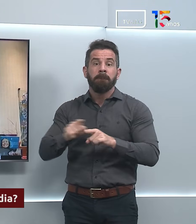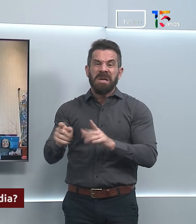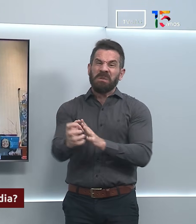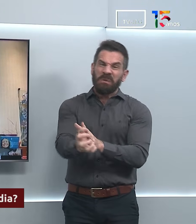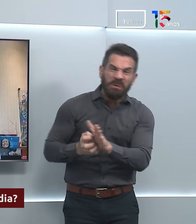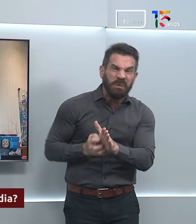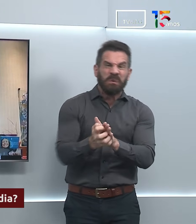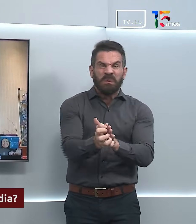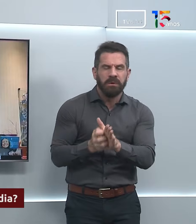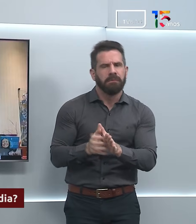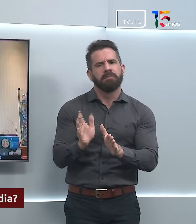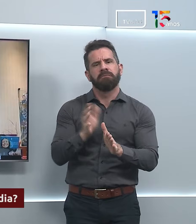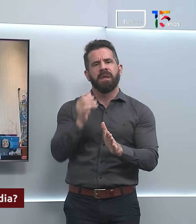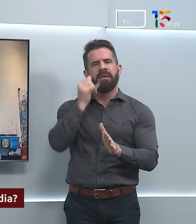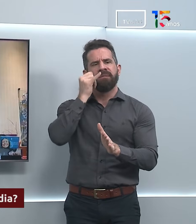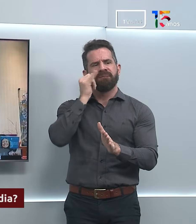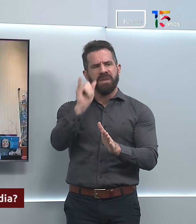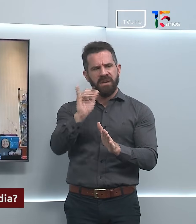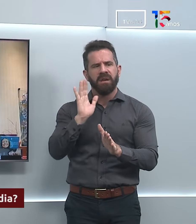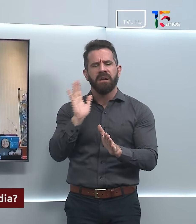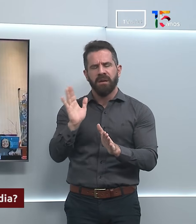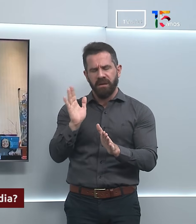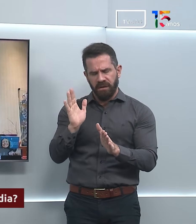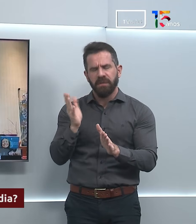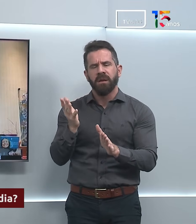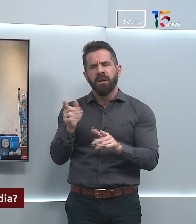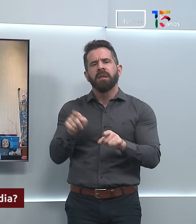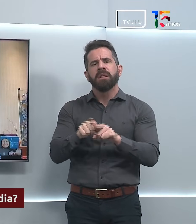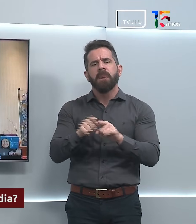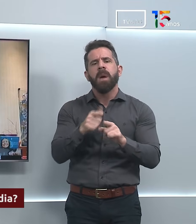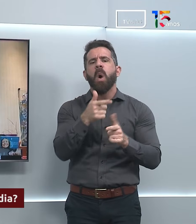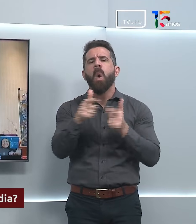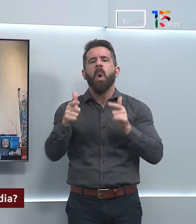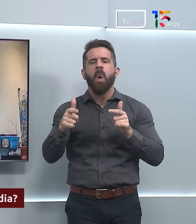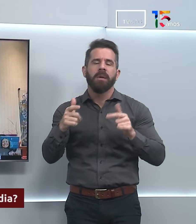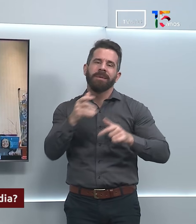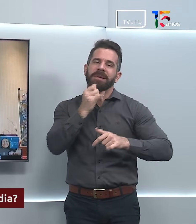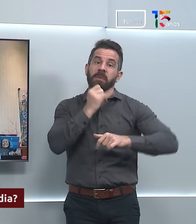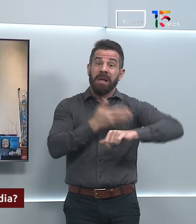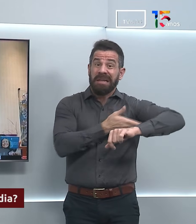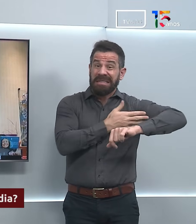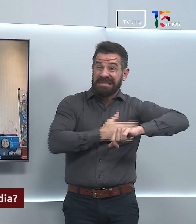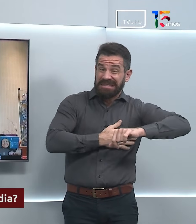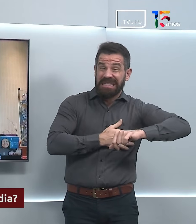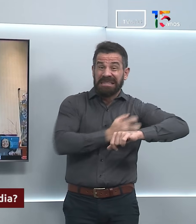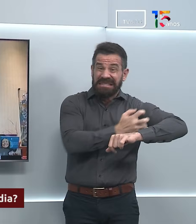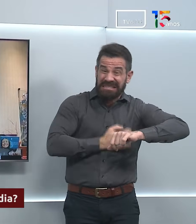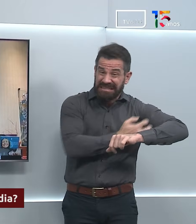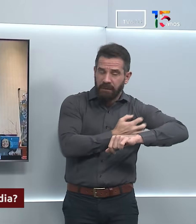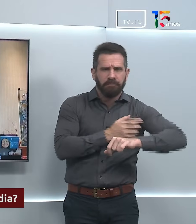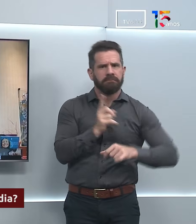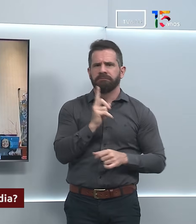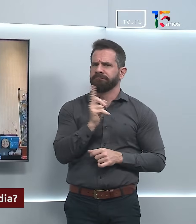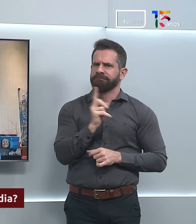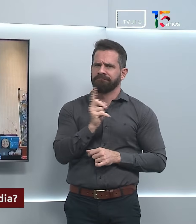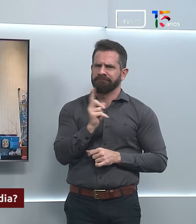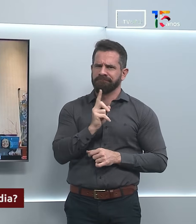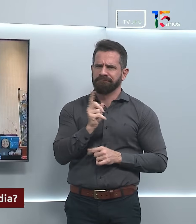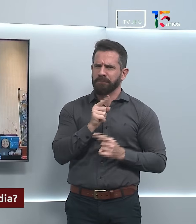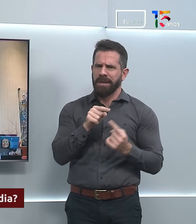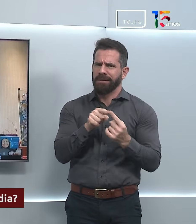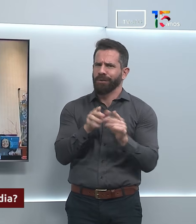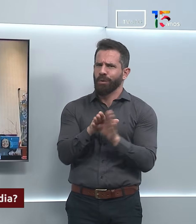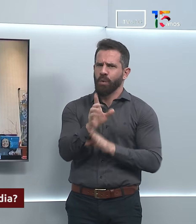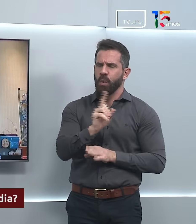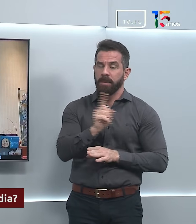muita força, né, evitar em outras áreas, nas axilas não é indicado, a axila é uma área